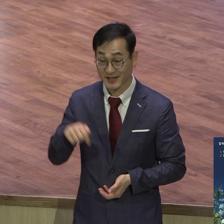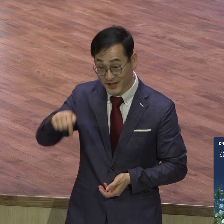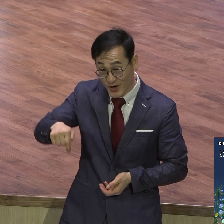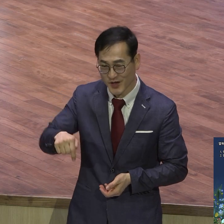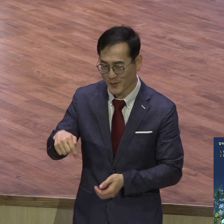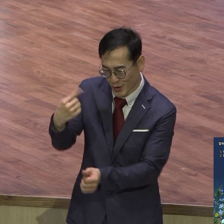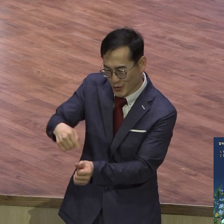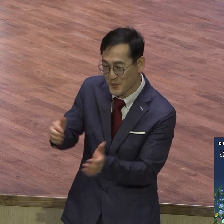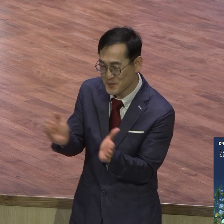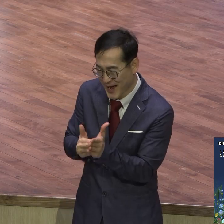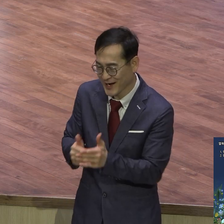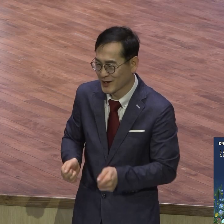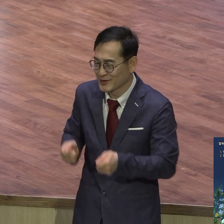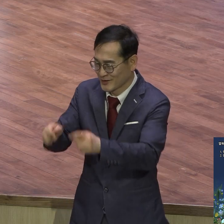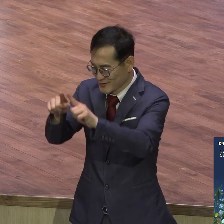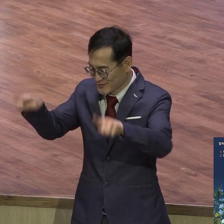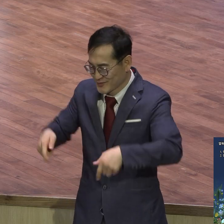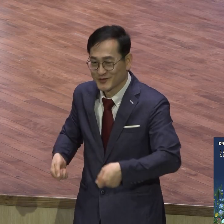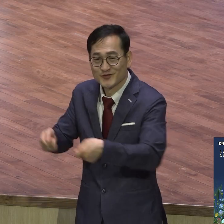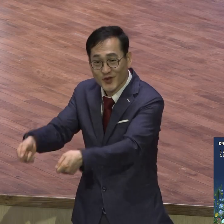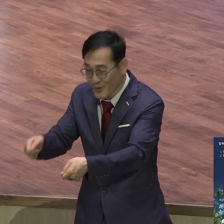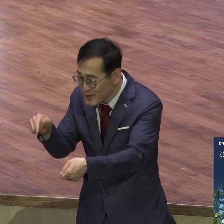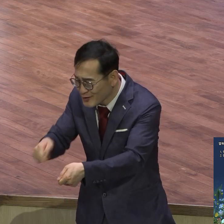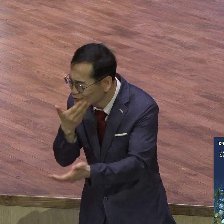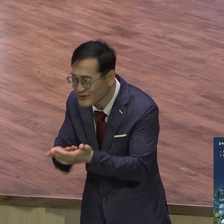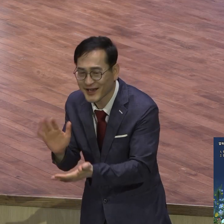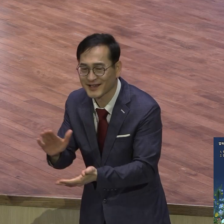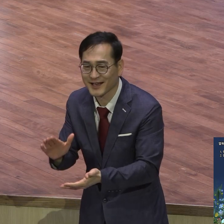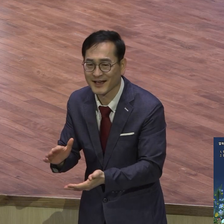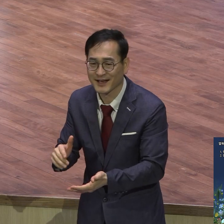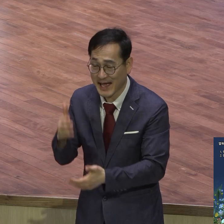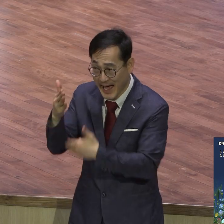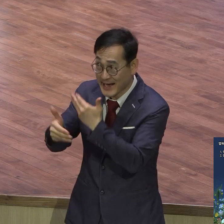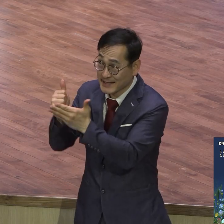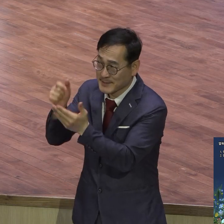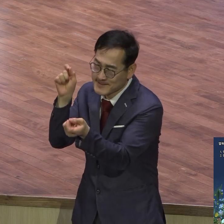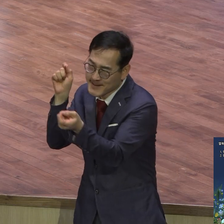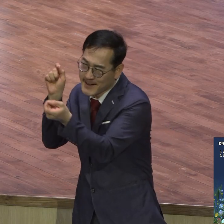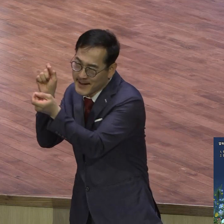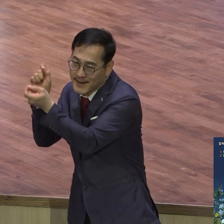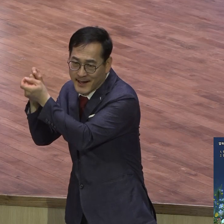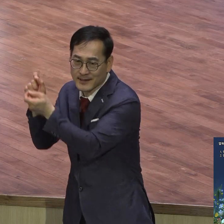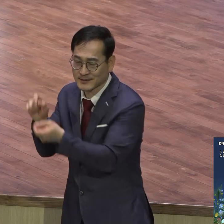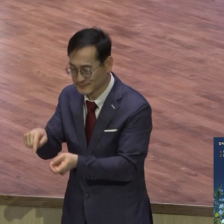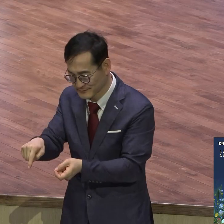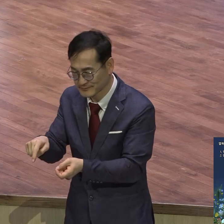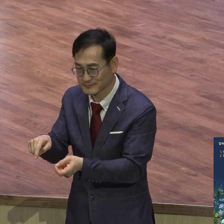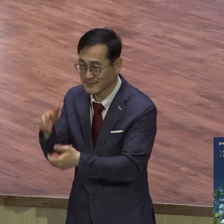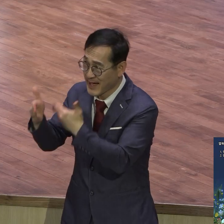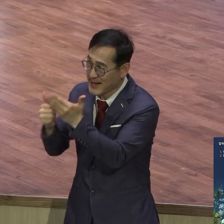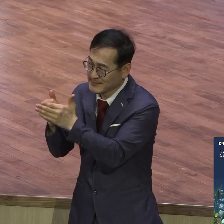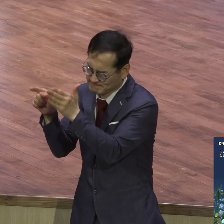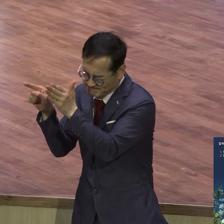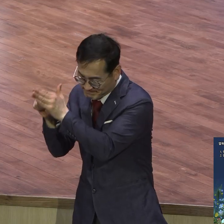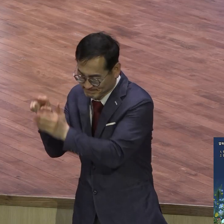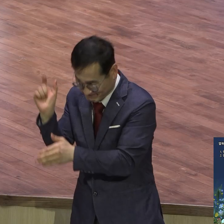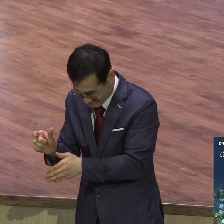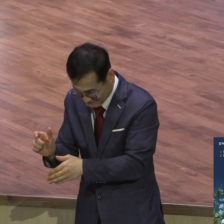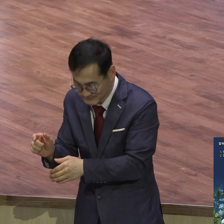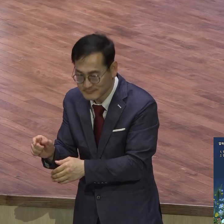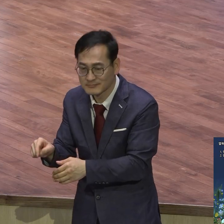내 영혼이 얼마나 하나님에 가까이 갔냐 이게 중요한 겁니다 그래서 불상의 영혼을 불상의 영혼을 영혼을 추수할